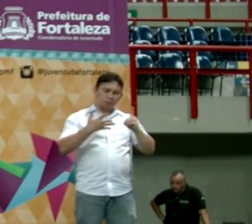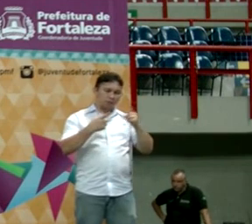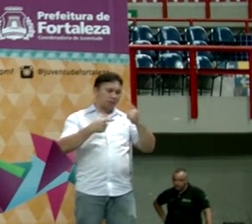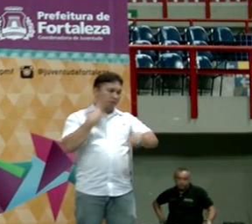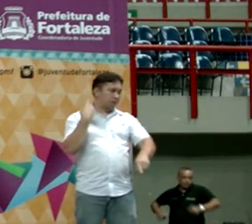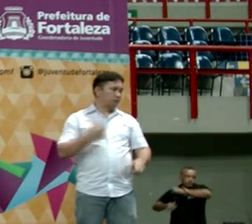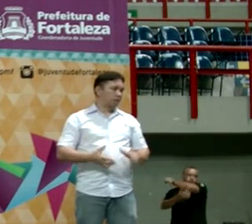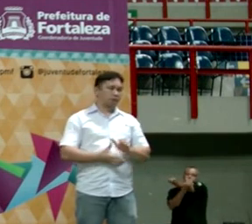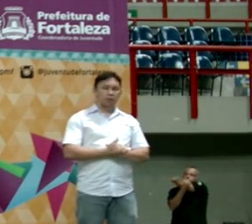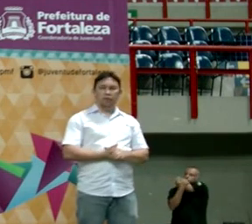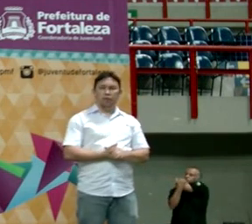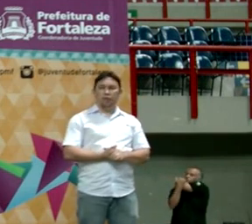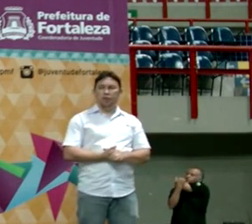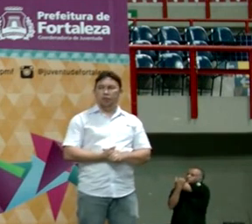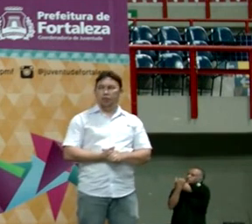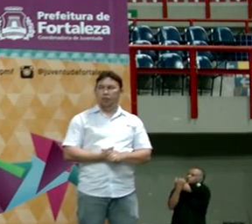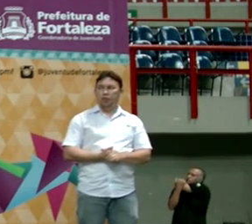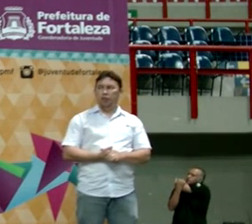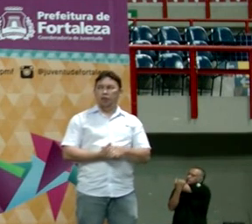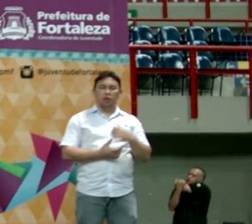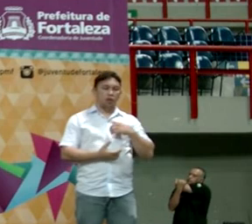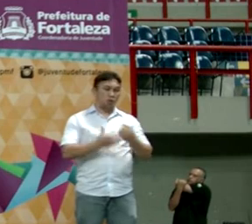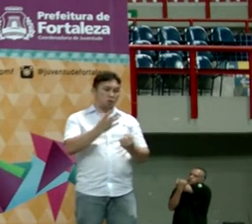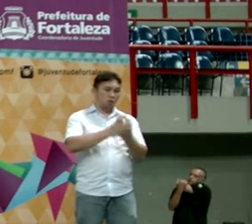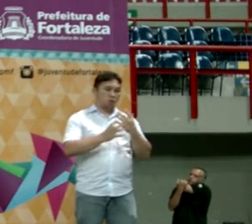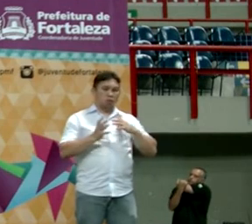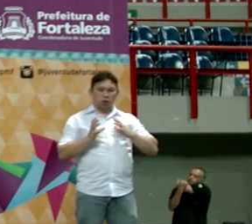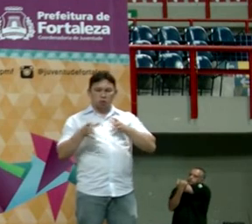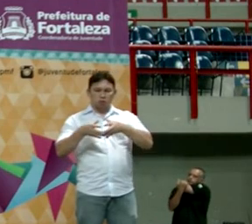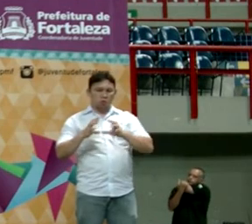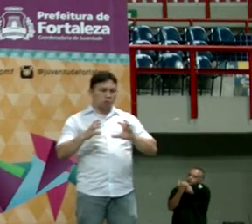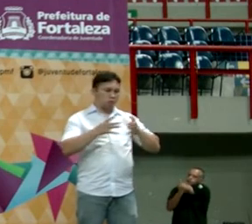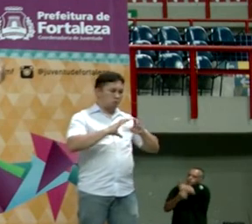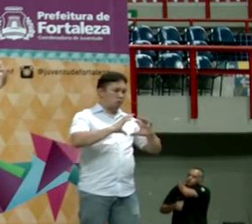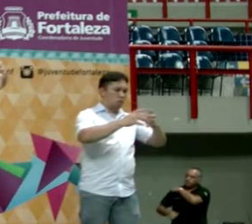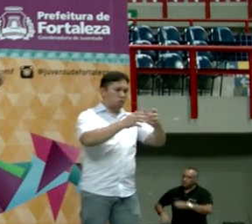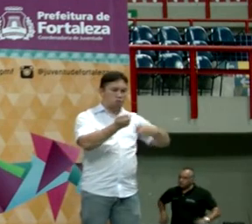B. A gente forma blocos econômicos